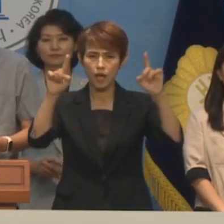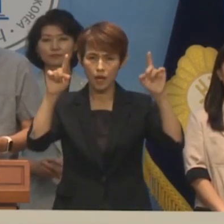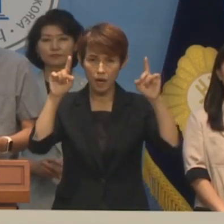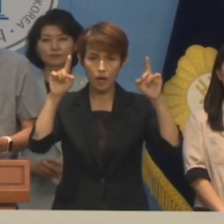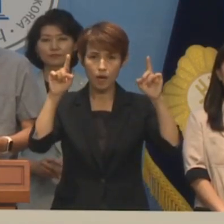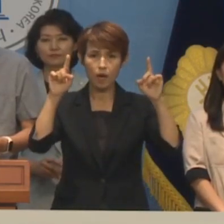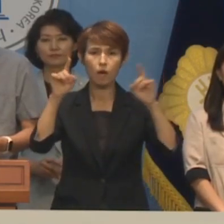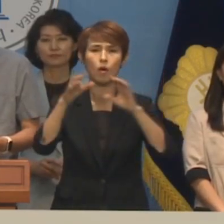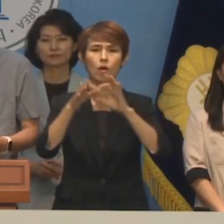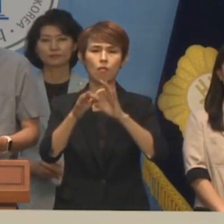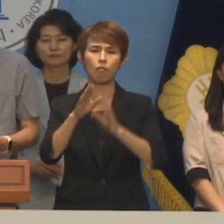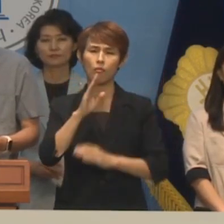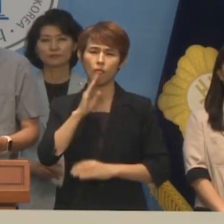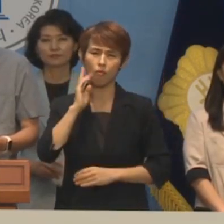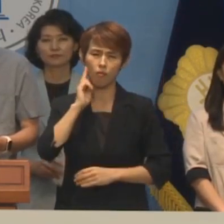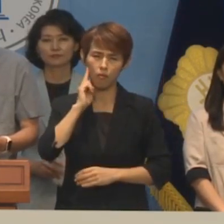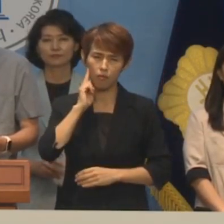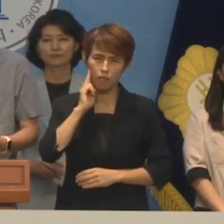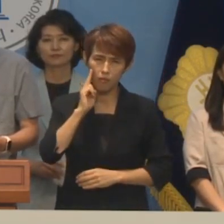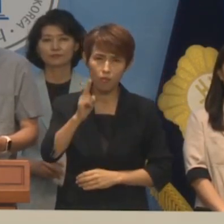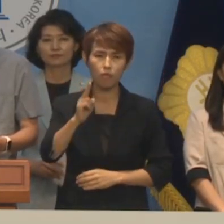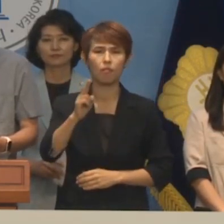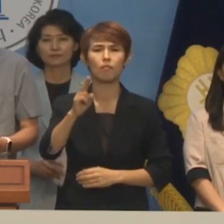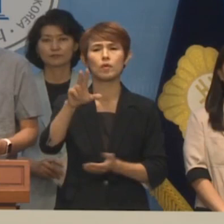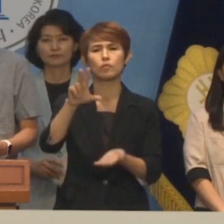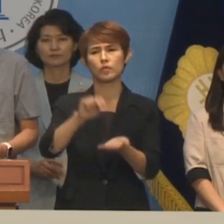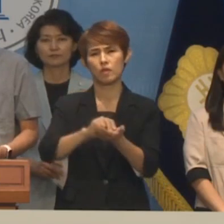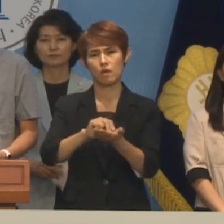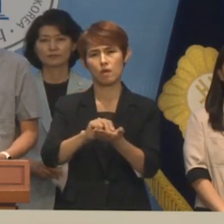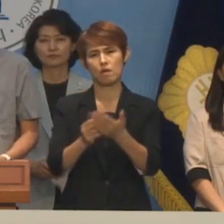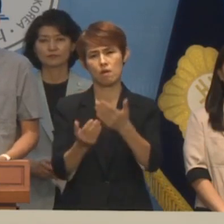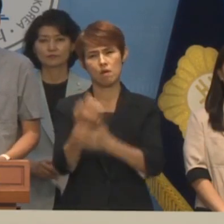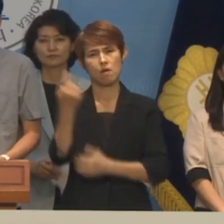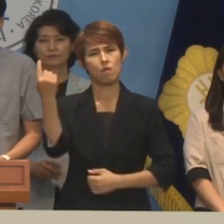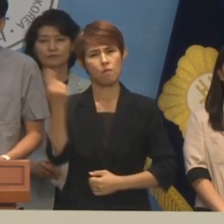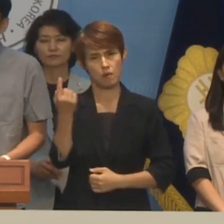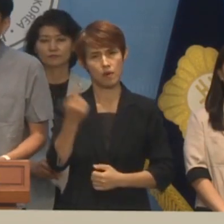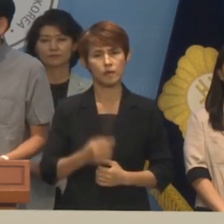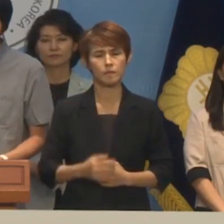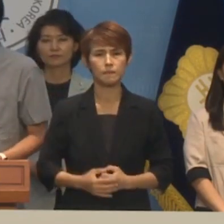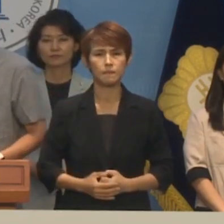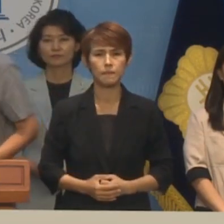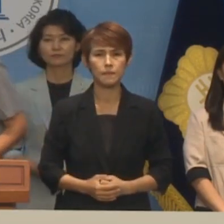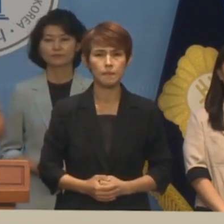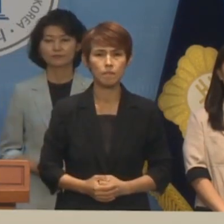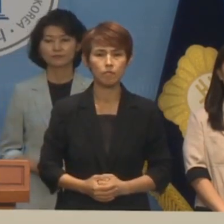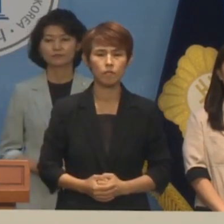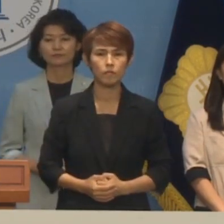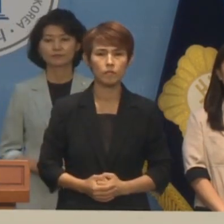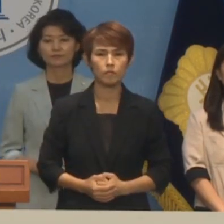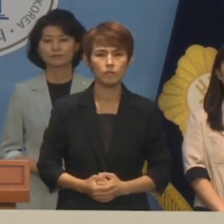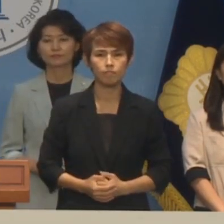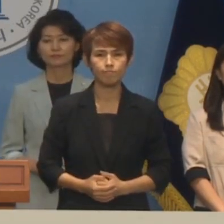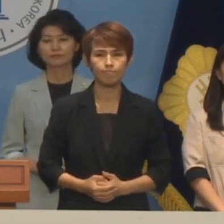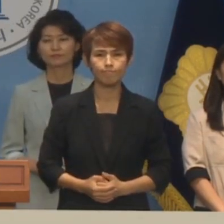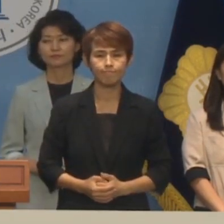전반에 심각하고 파괴적인 결과를 초래할 것으로 보인다.